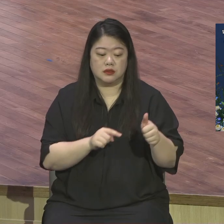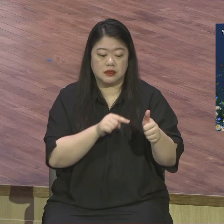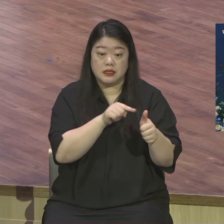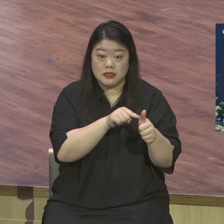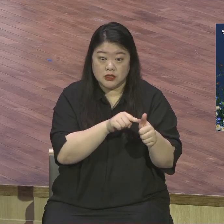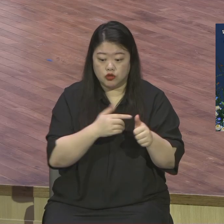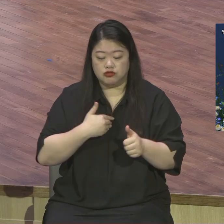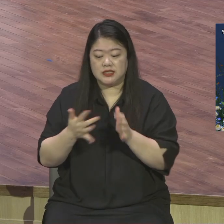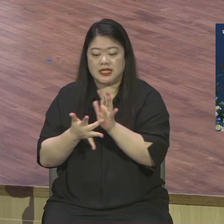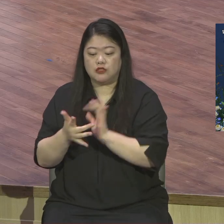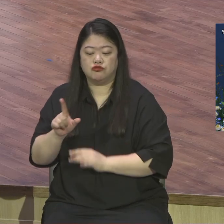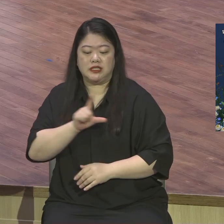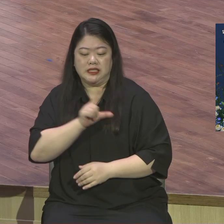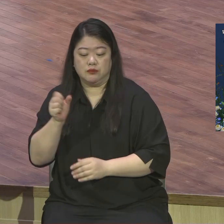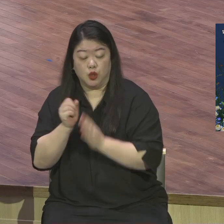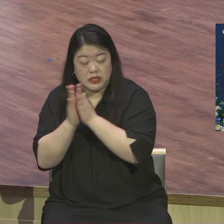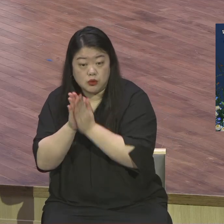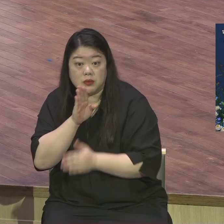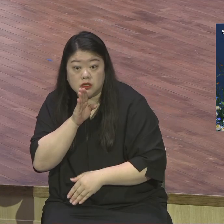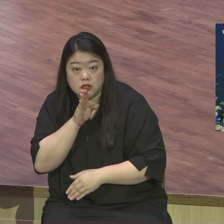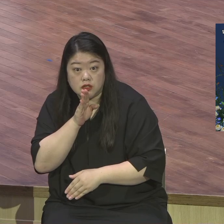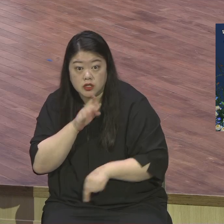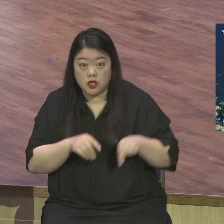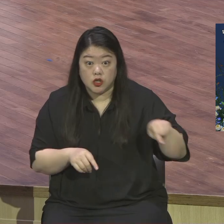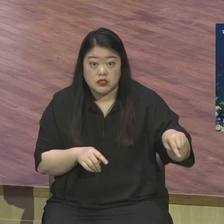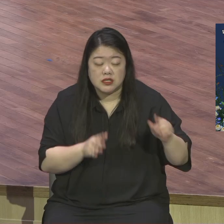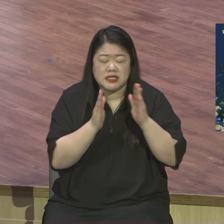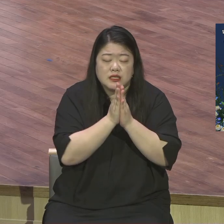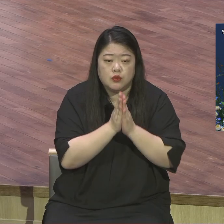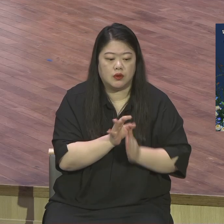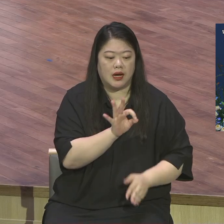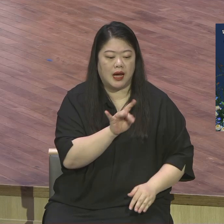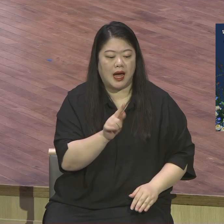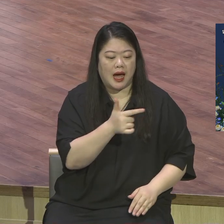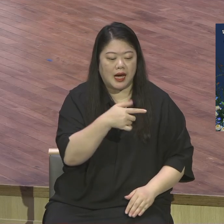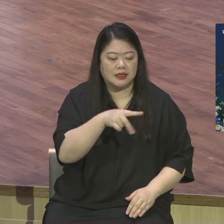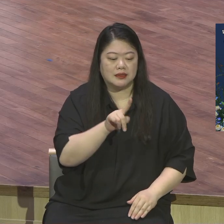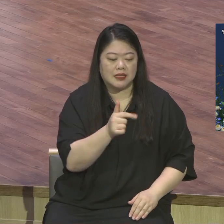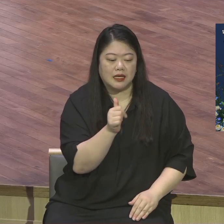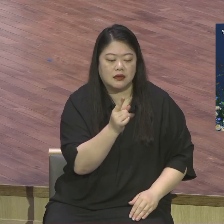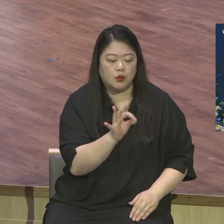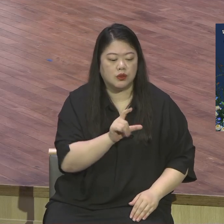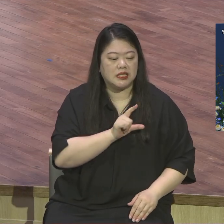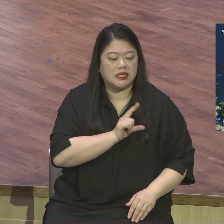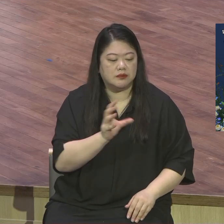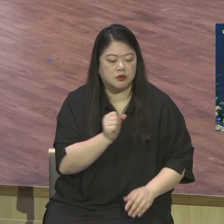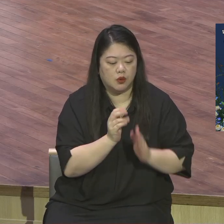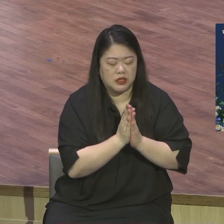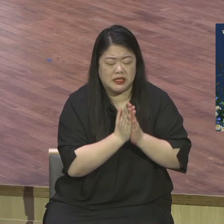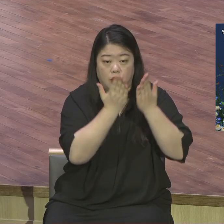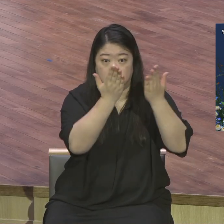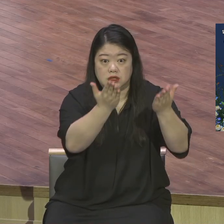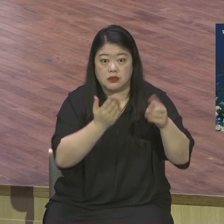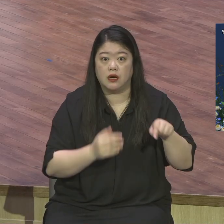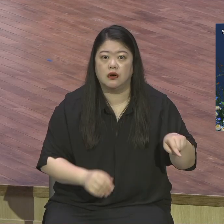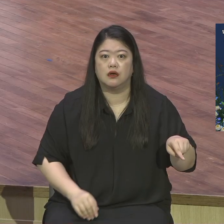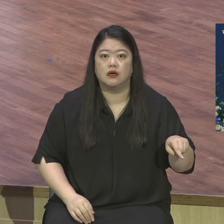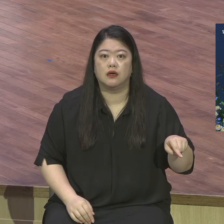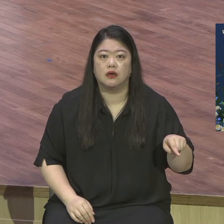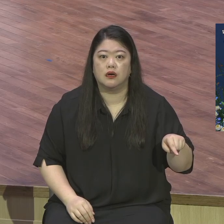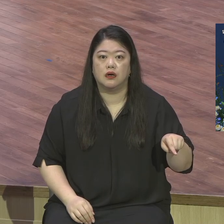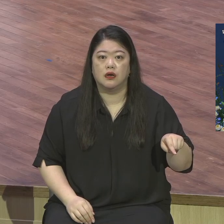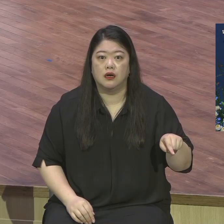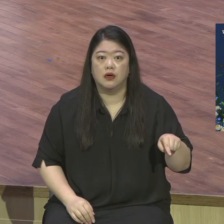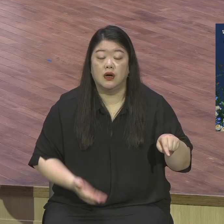이름을 기도합니다. 안상홍 이름을 기도합니다. 완전히 그야말로 안상홍의 하나님이요. 하나님인데 어머니